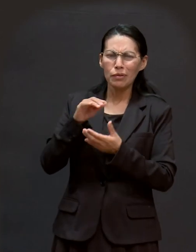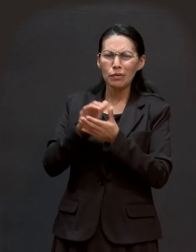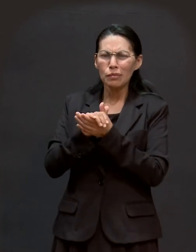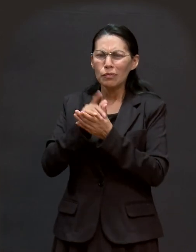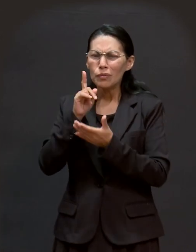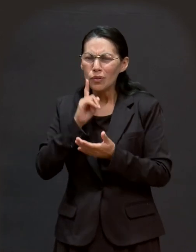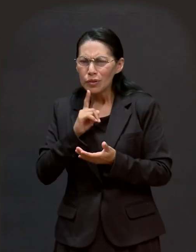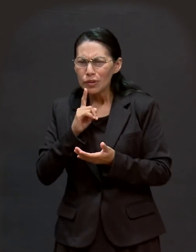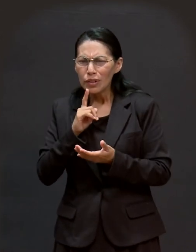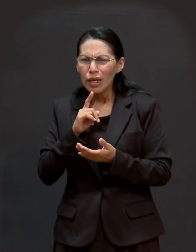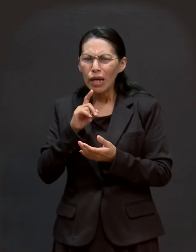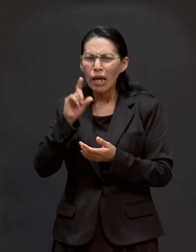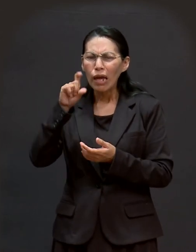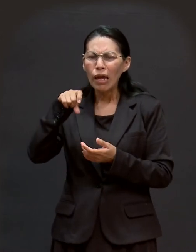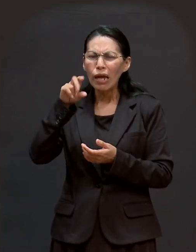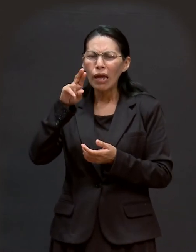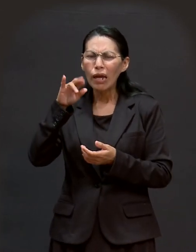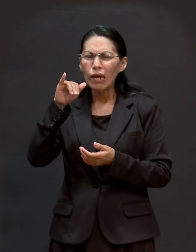quimioterapia